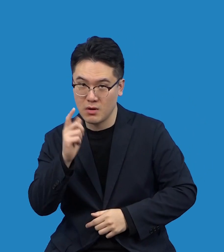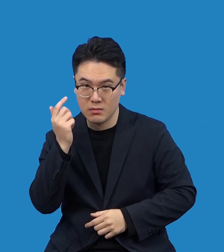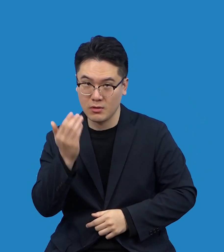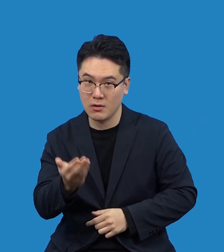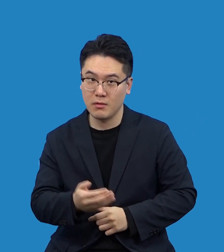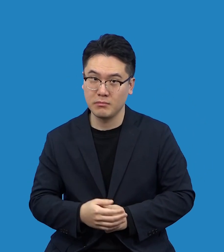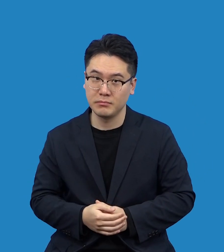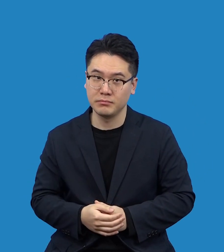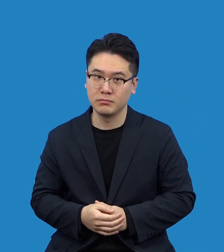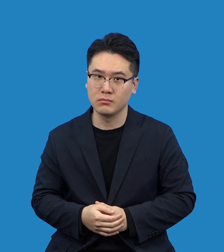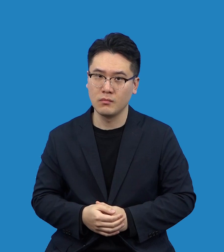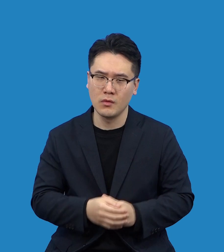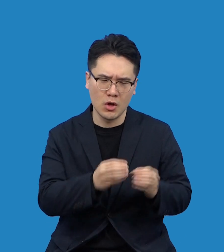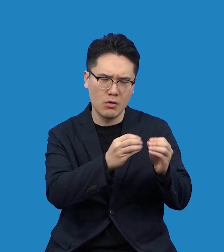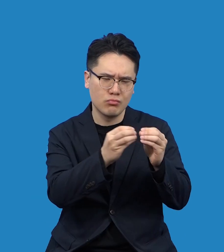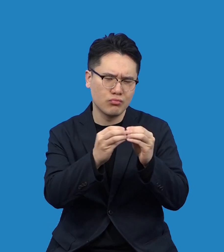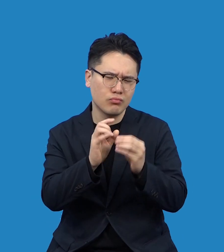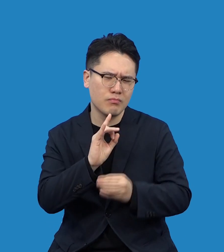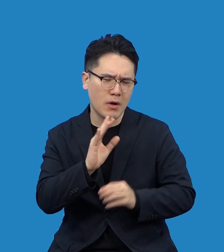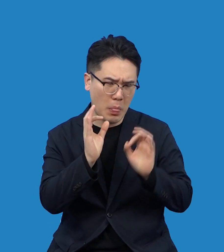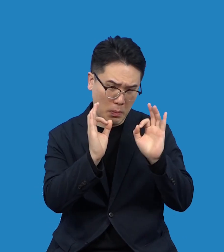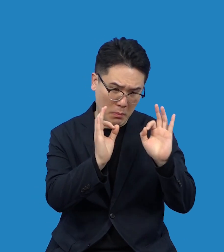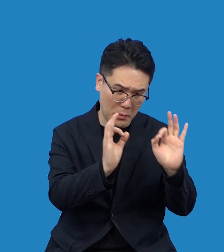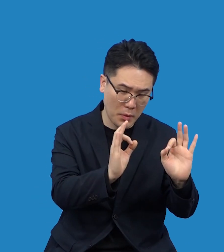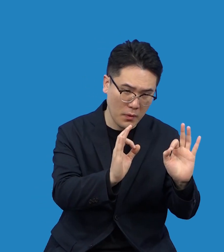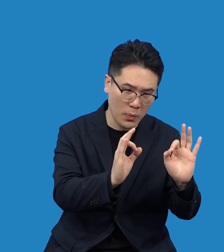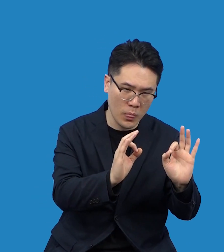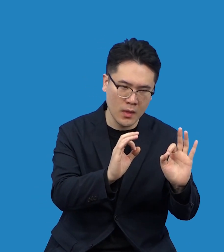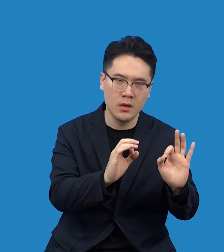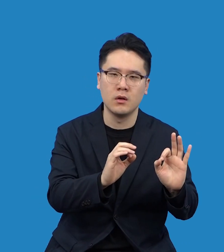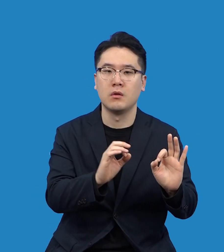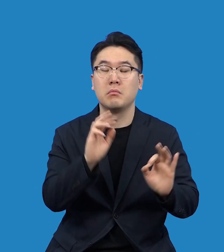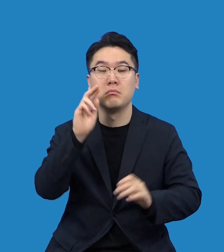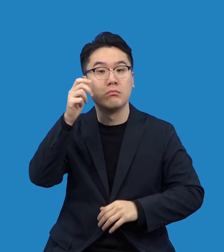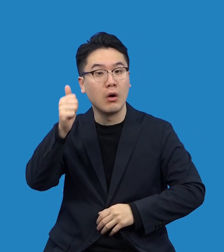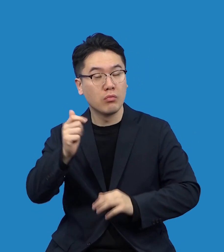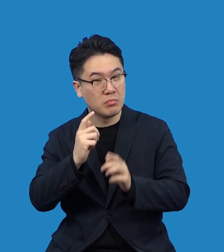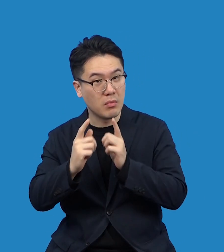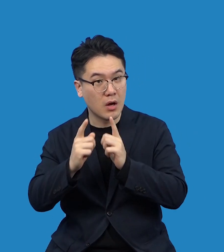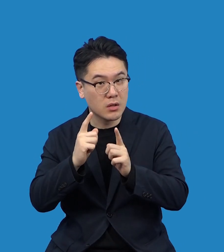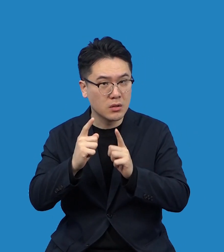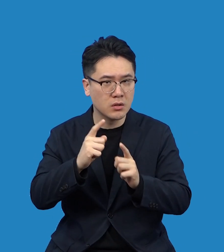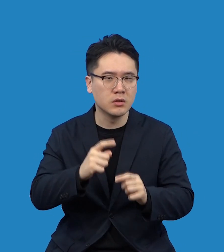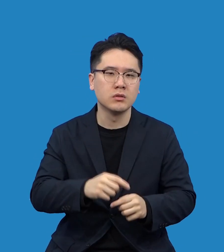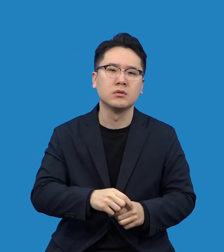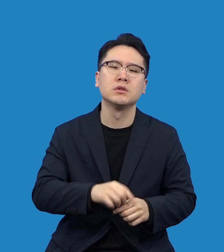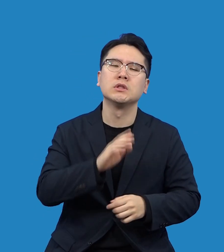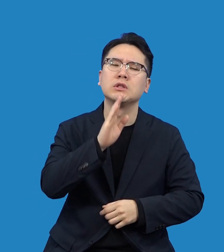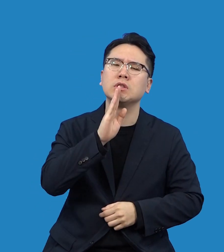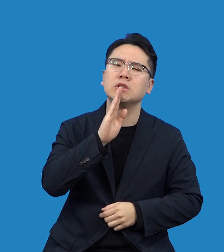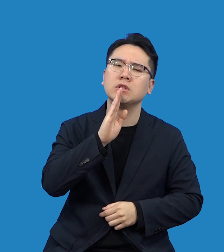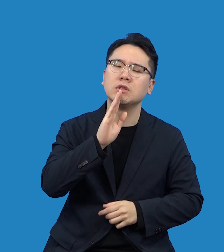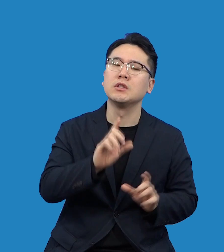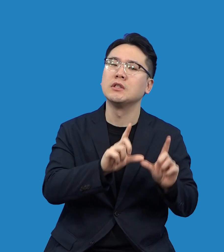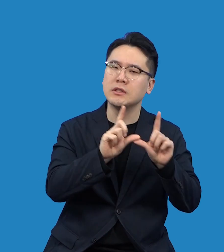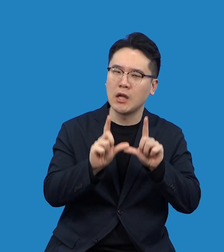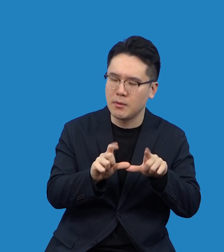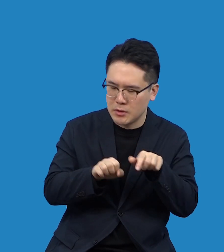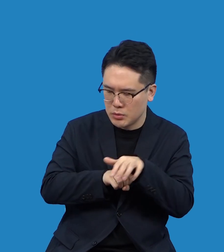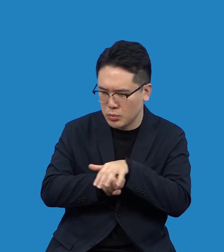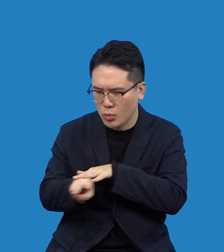바울은 영락없는 현실 도피주의자로 보입니다. 허무주의자로